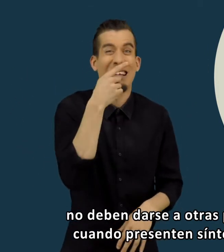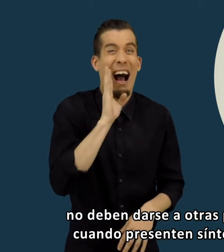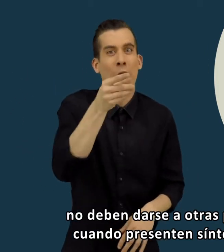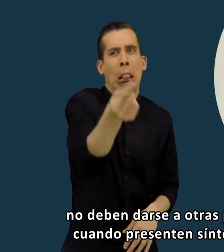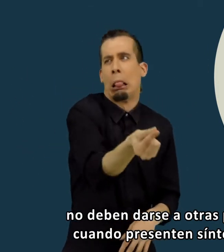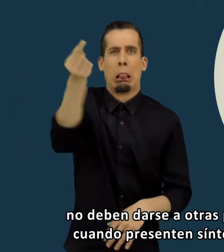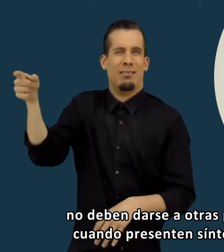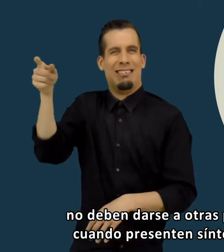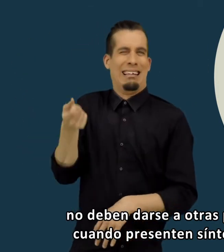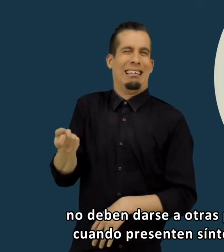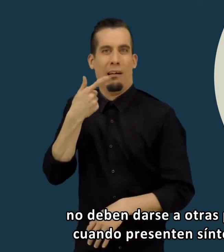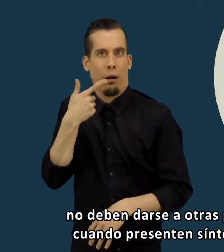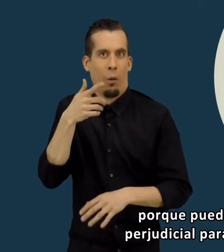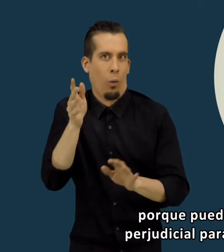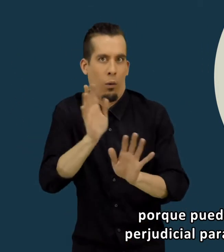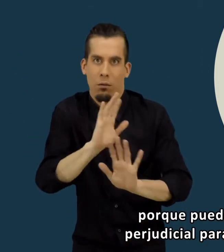porque puede ser perjudicial para ellos.